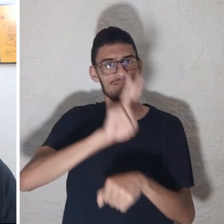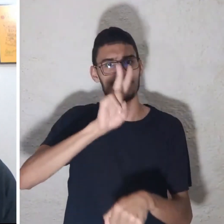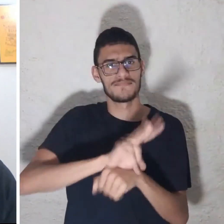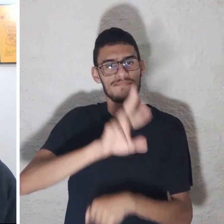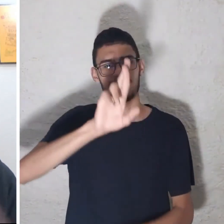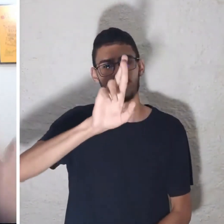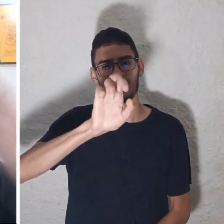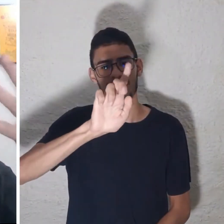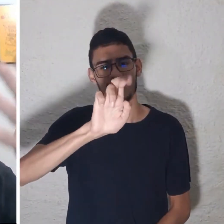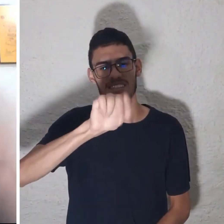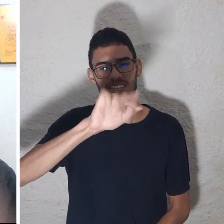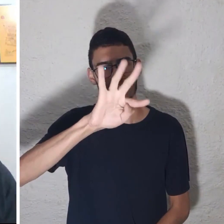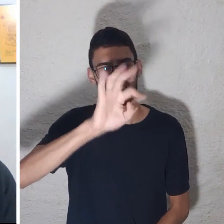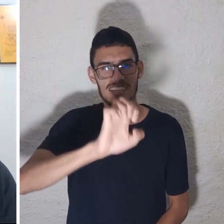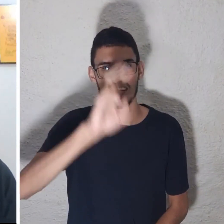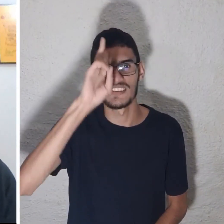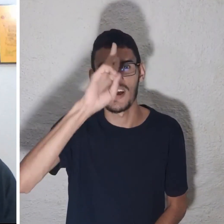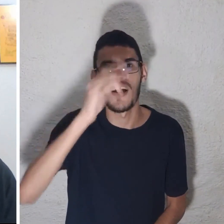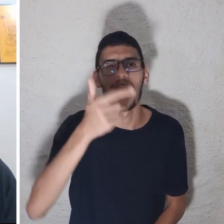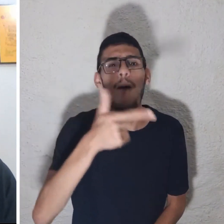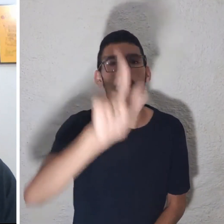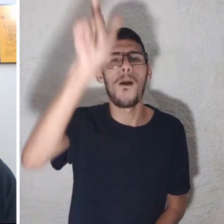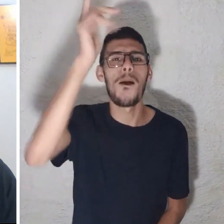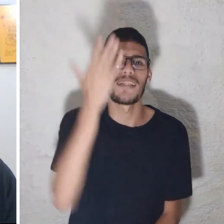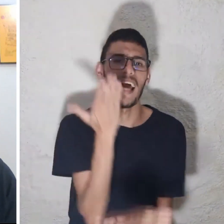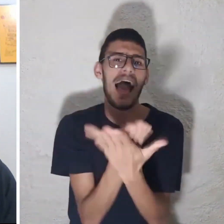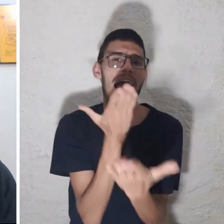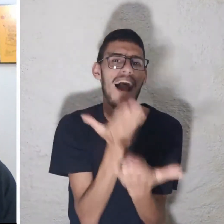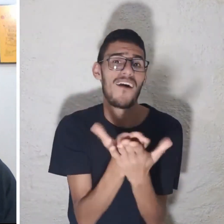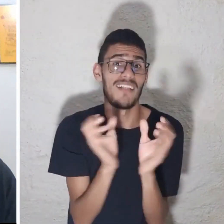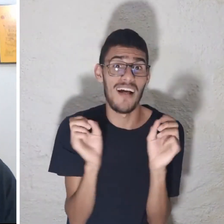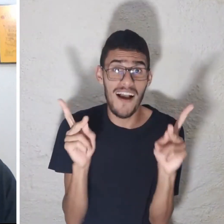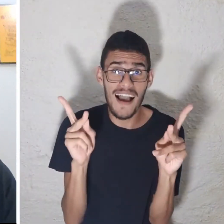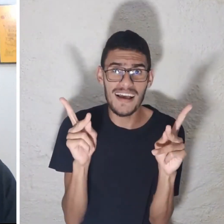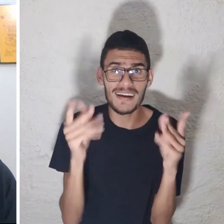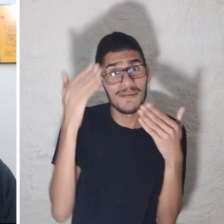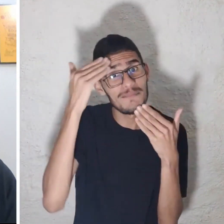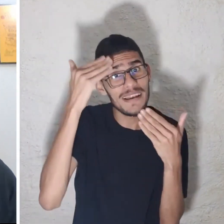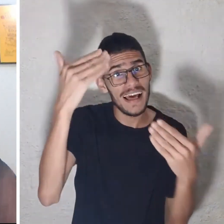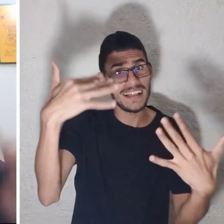governado por regentes, que é uma outra história para uma outra